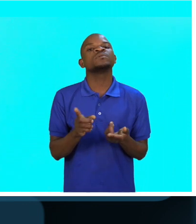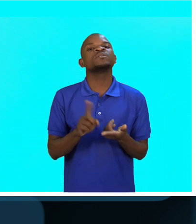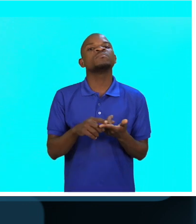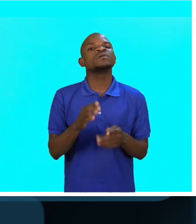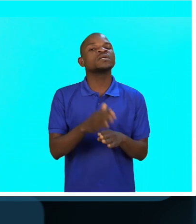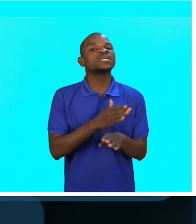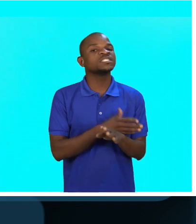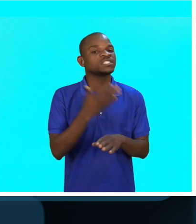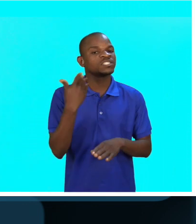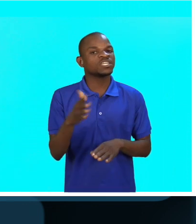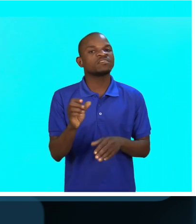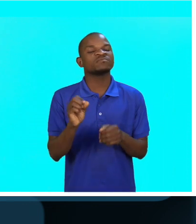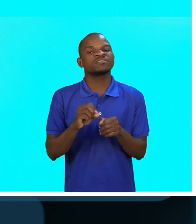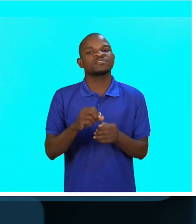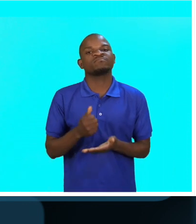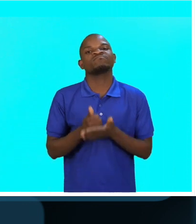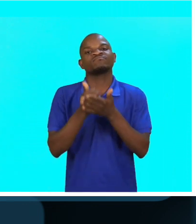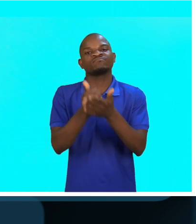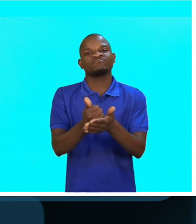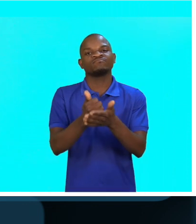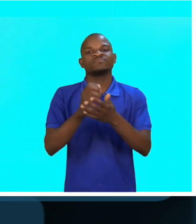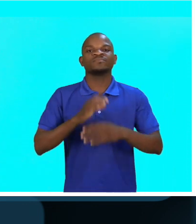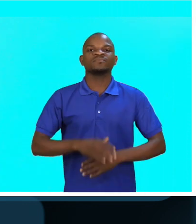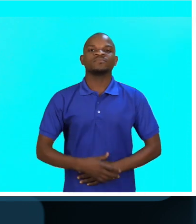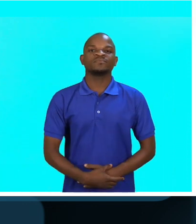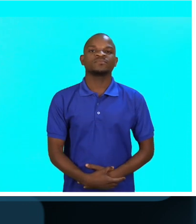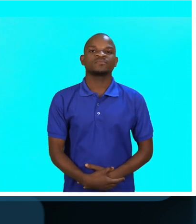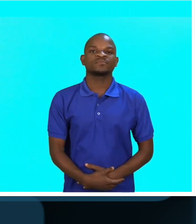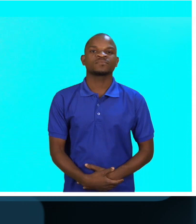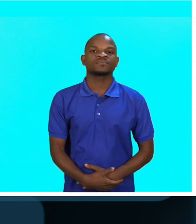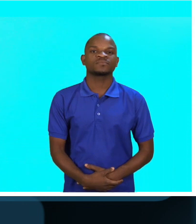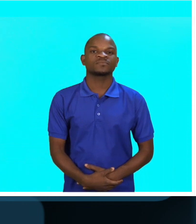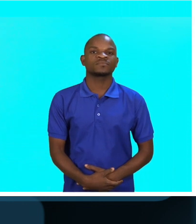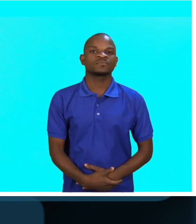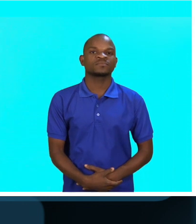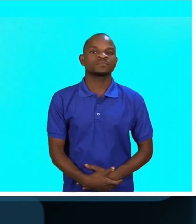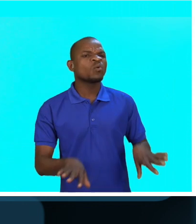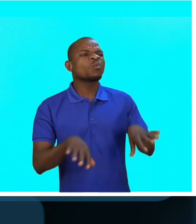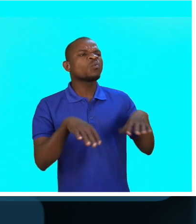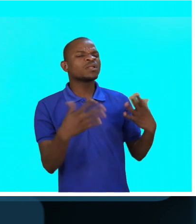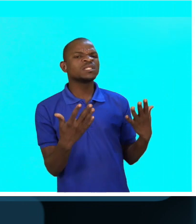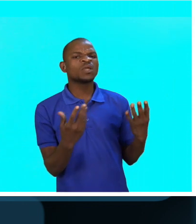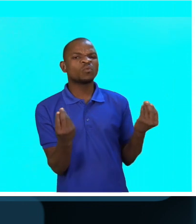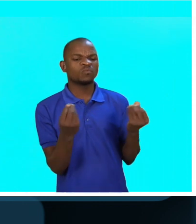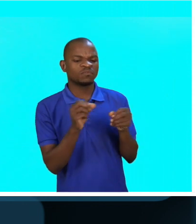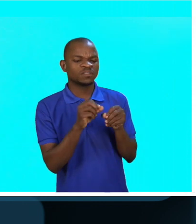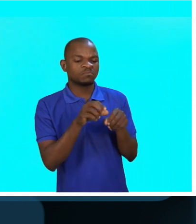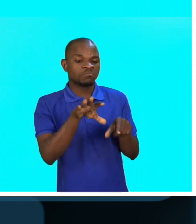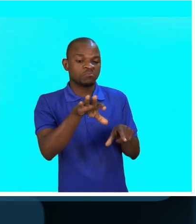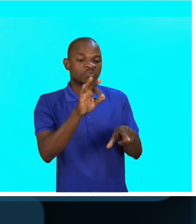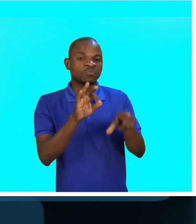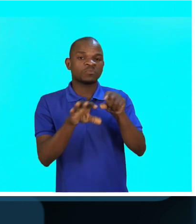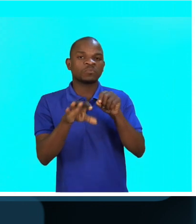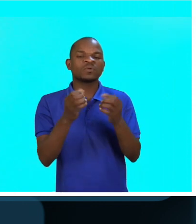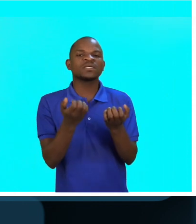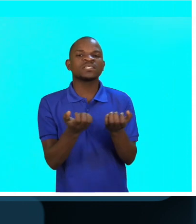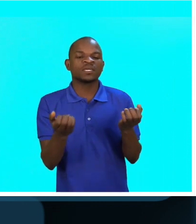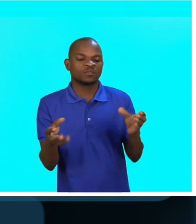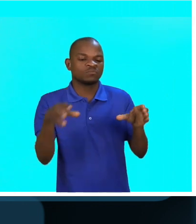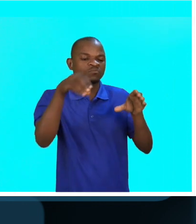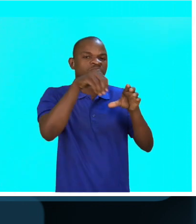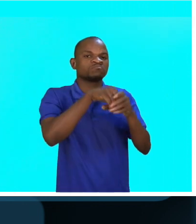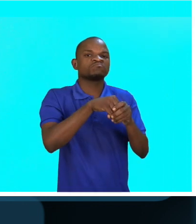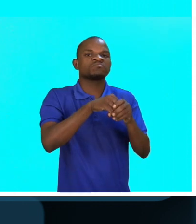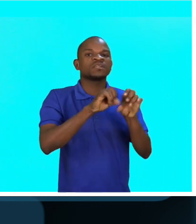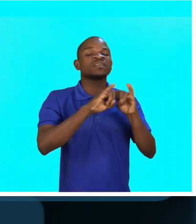lugar que havia já um trabalho de acolhimento. Qual é o critério para que uma criança seja acolhida nesse caso,